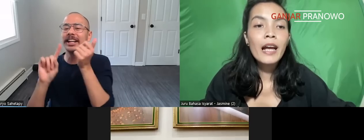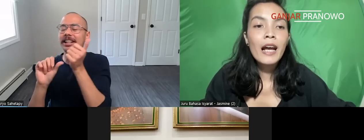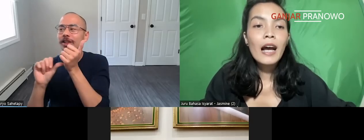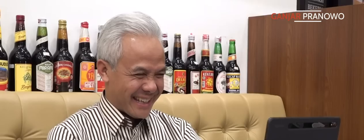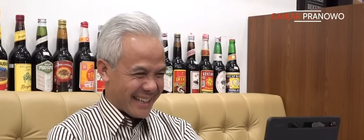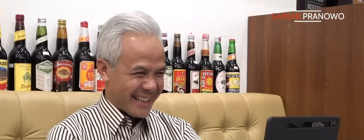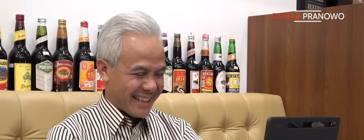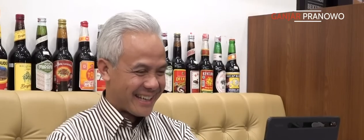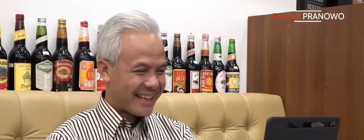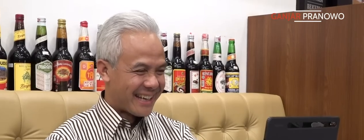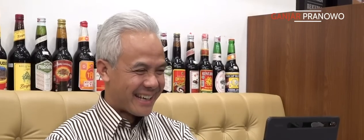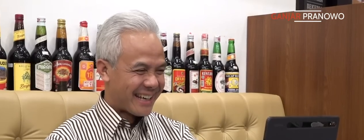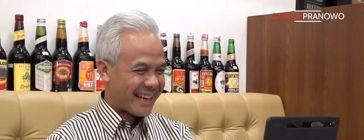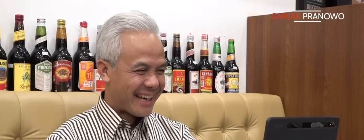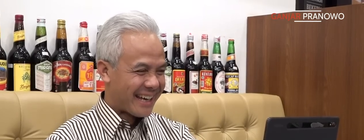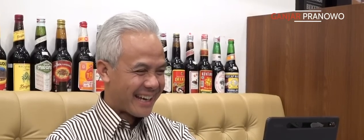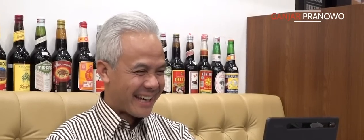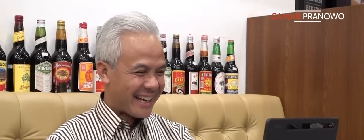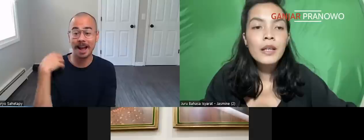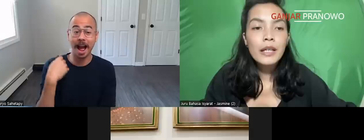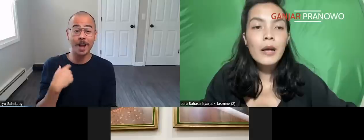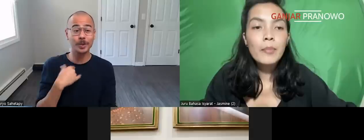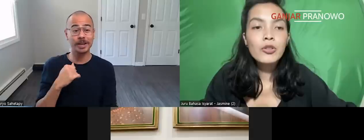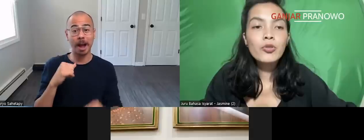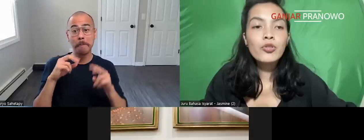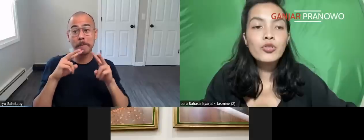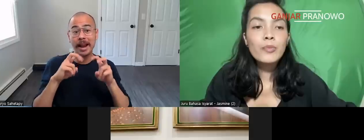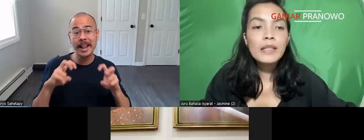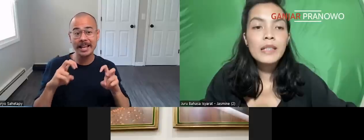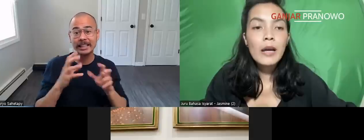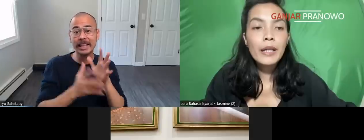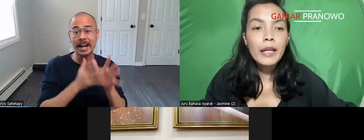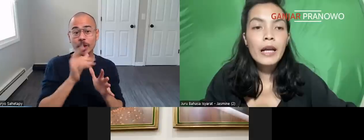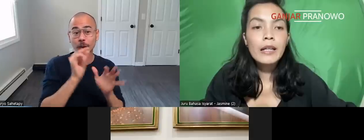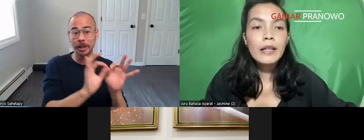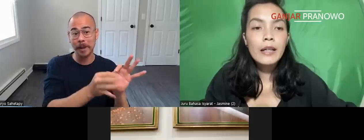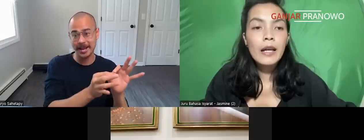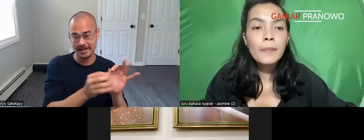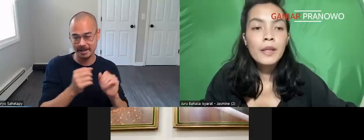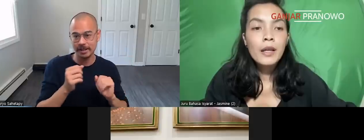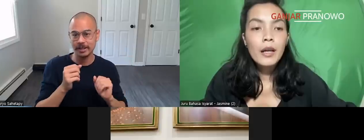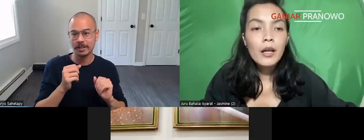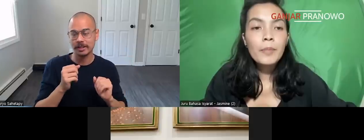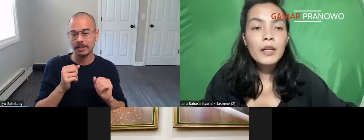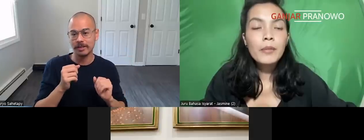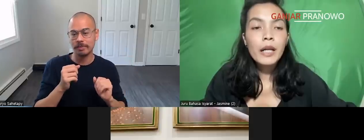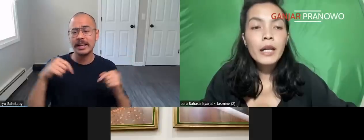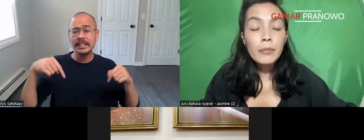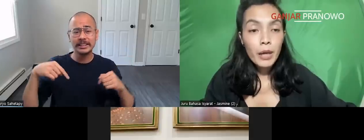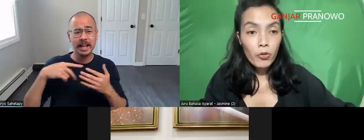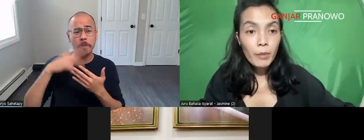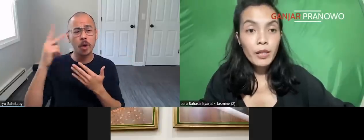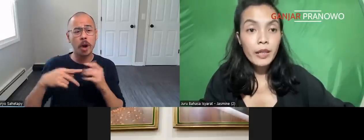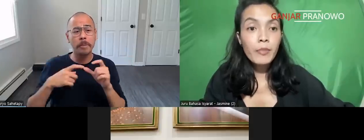sebetulnya ada asisten profesor yang membantu juru bahasa di Amerika nah eh